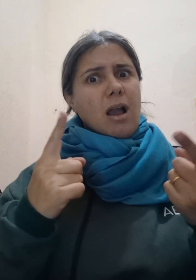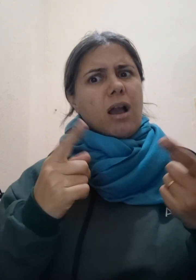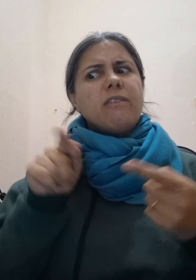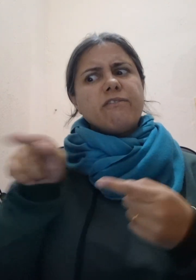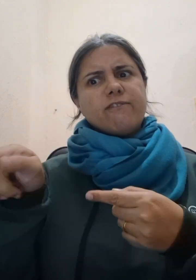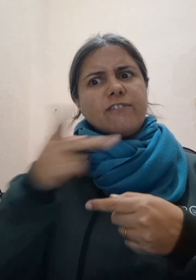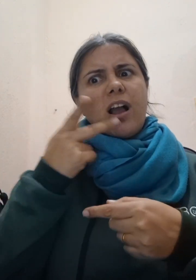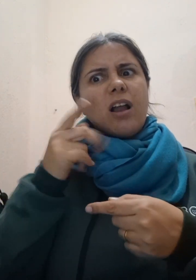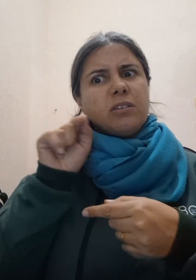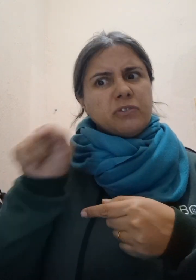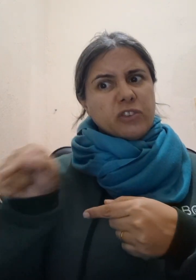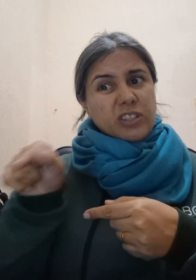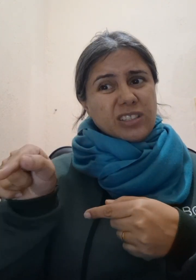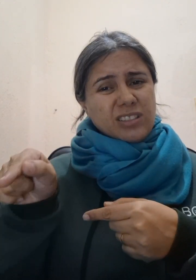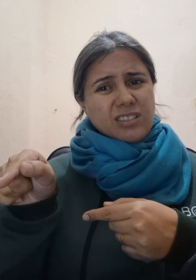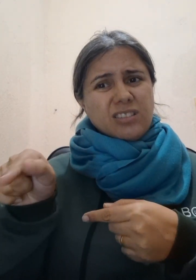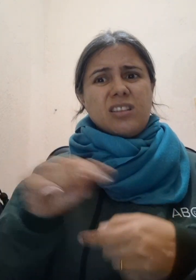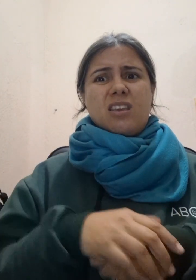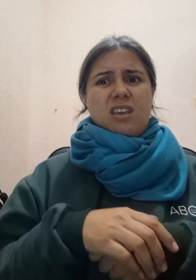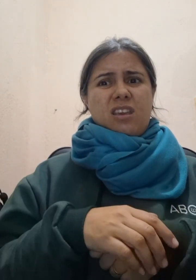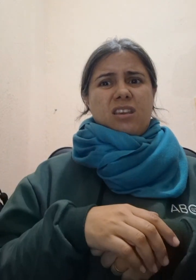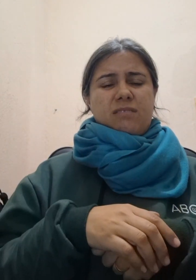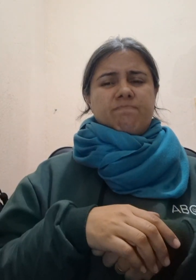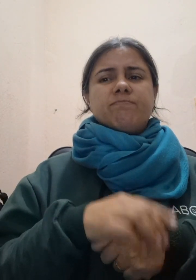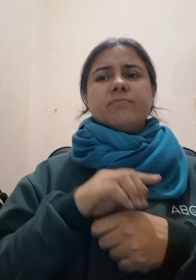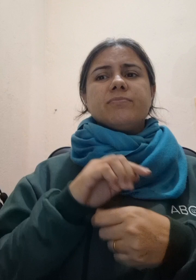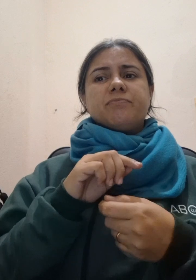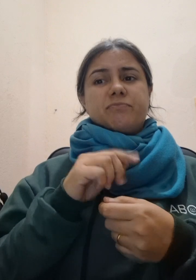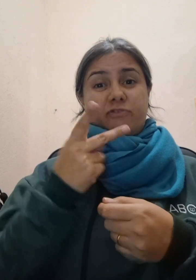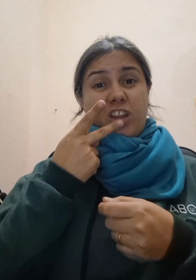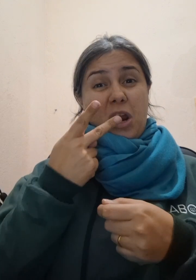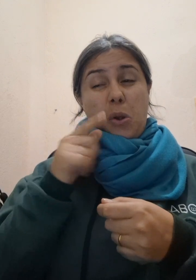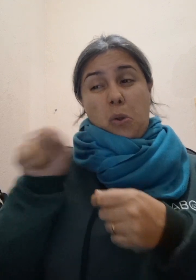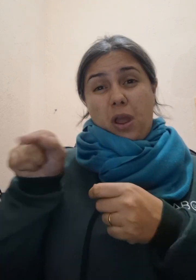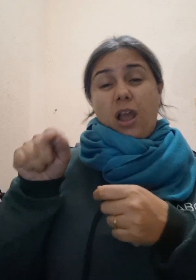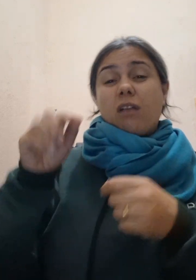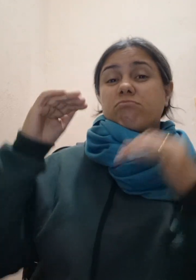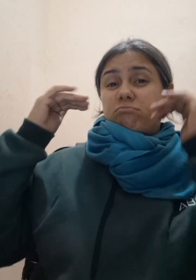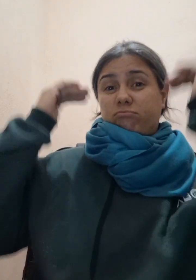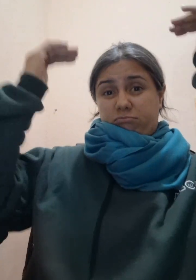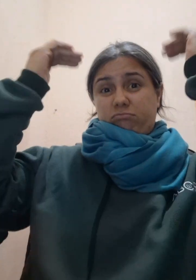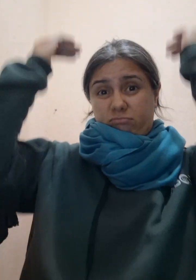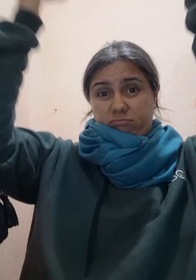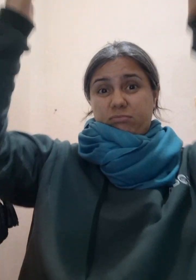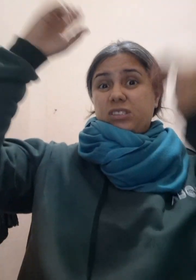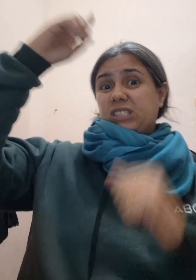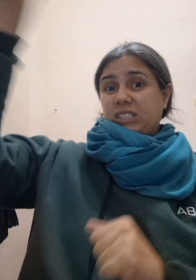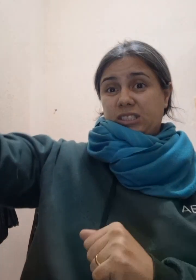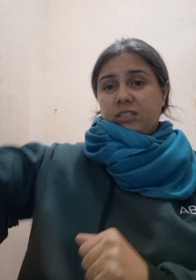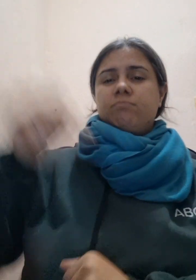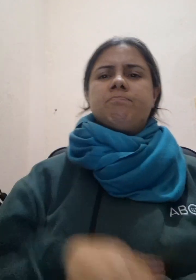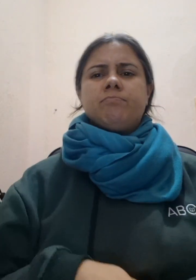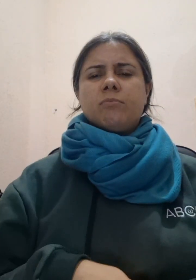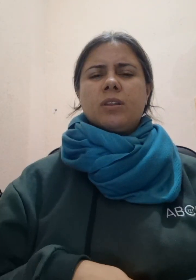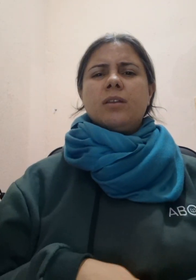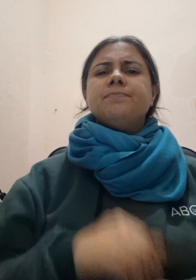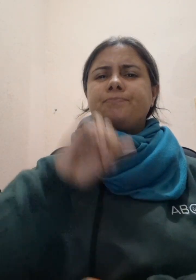Esse amigo, ele não acusou Jó, não, mas ele viu